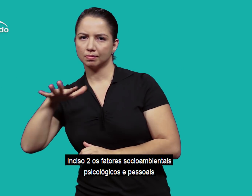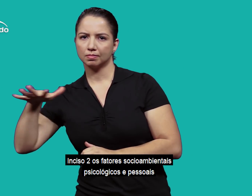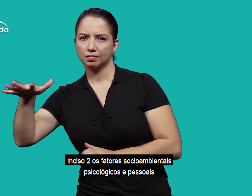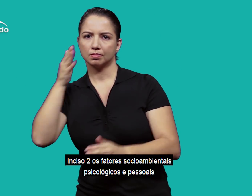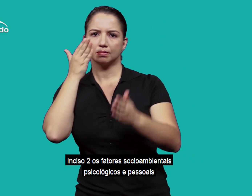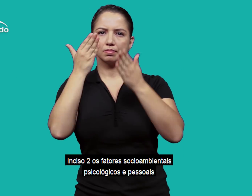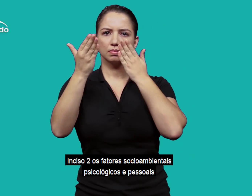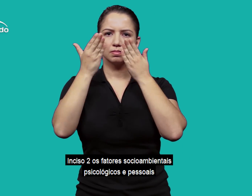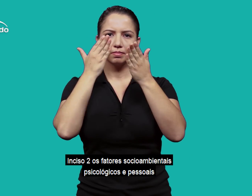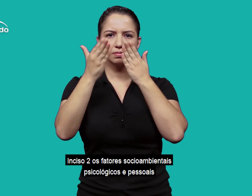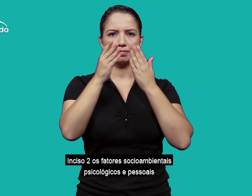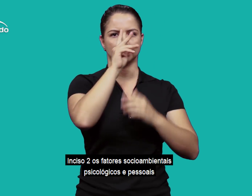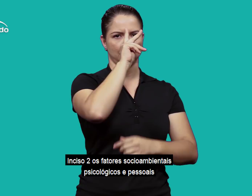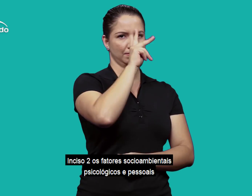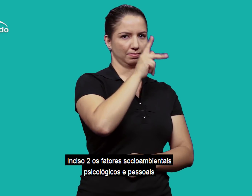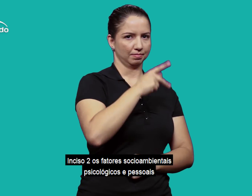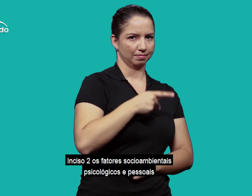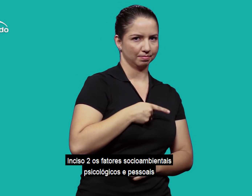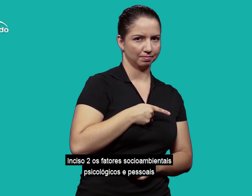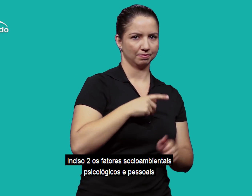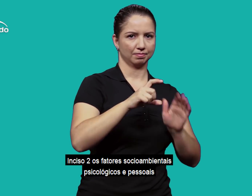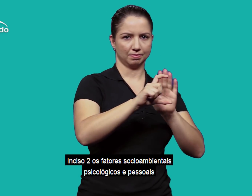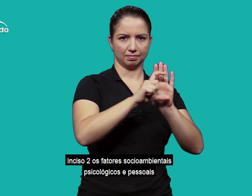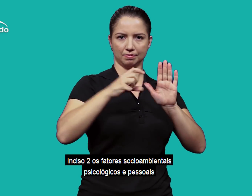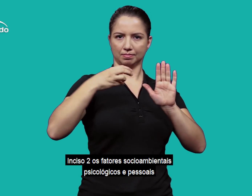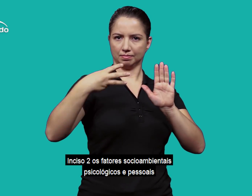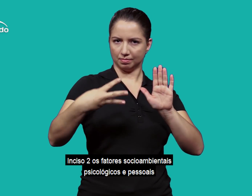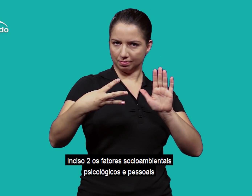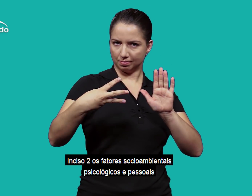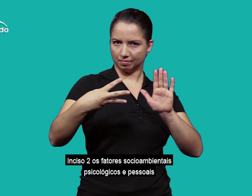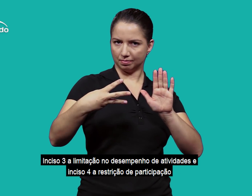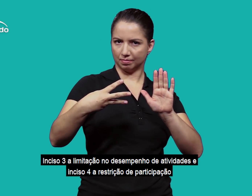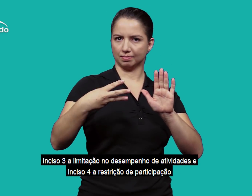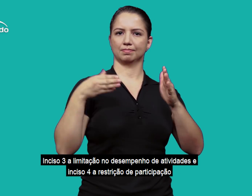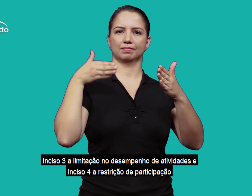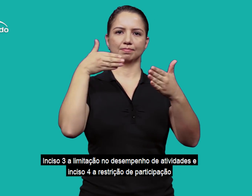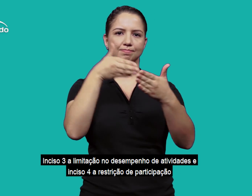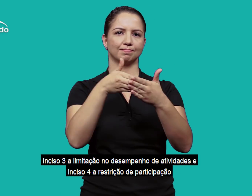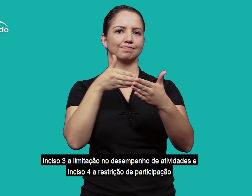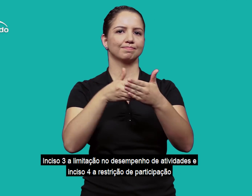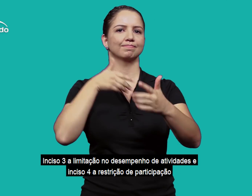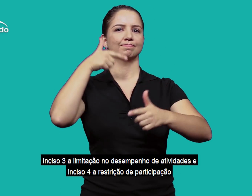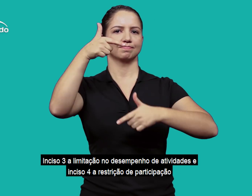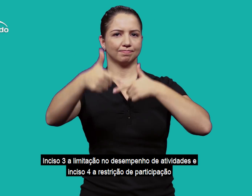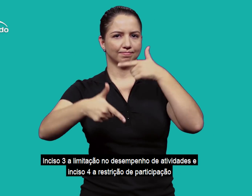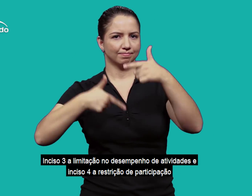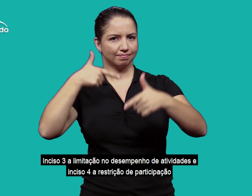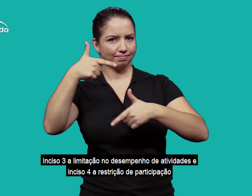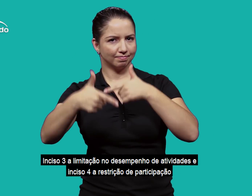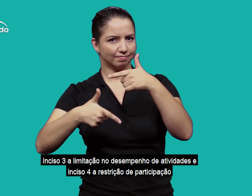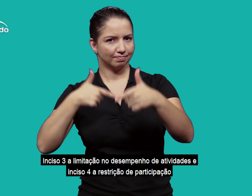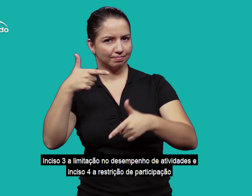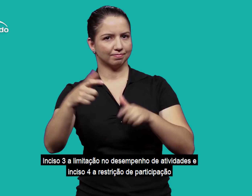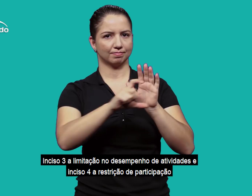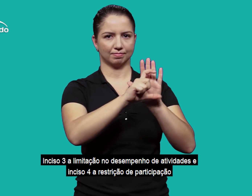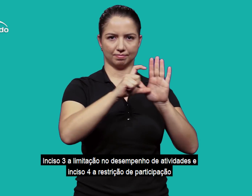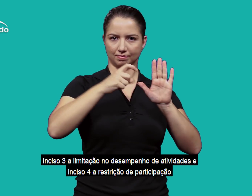psicológicos e pessoais inciso 3 a limitação no desempenho de atividades e inciso